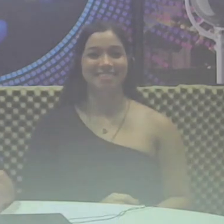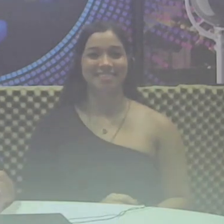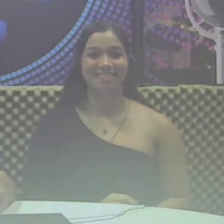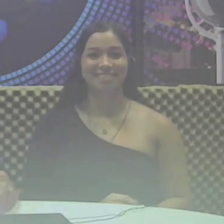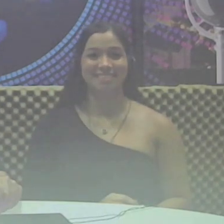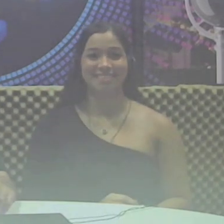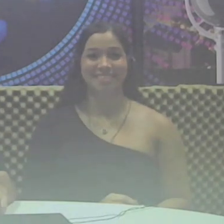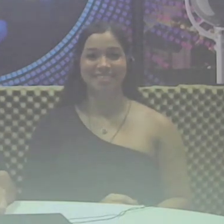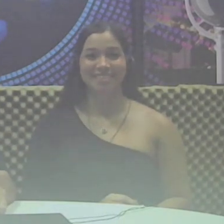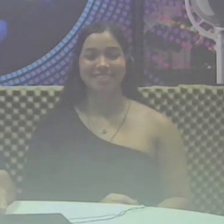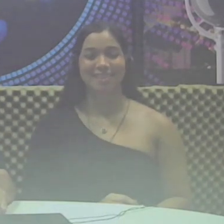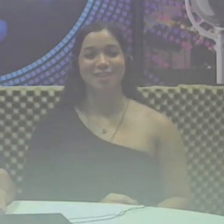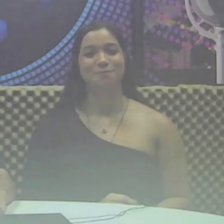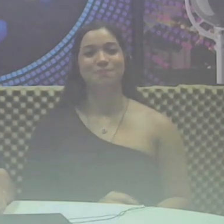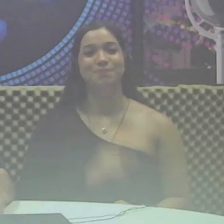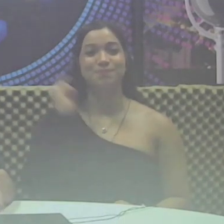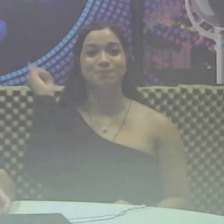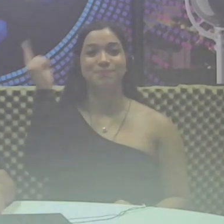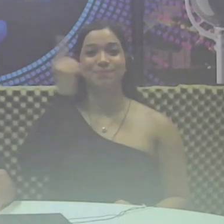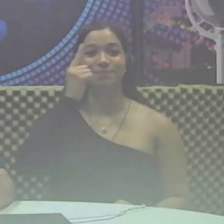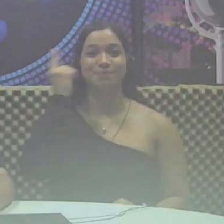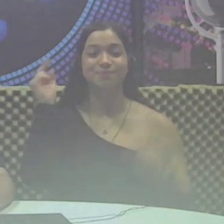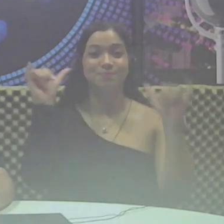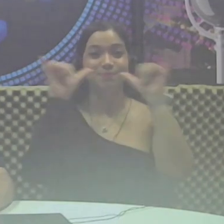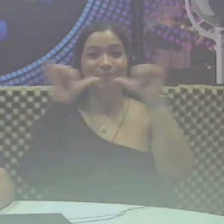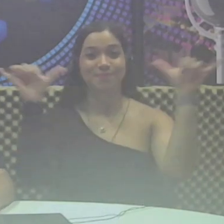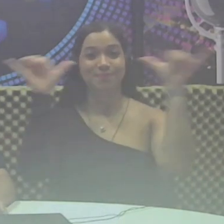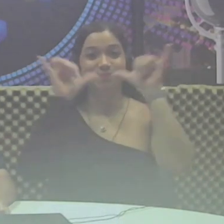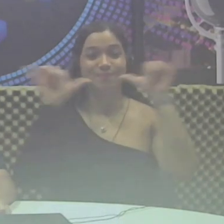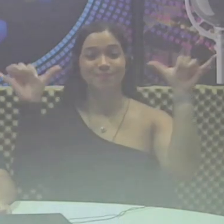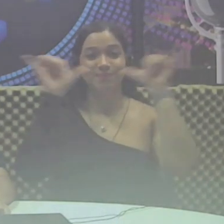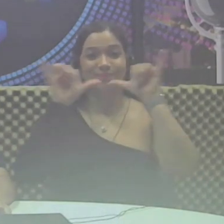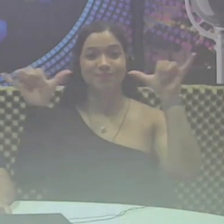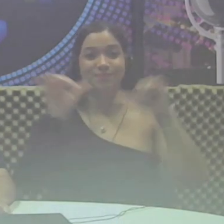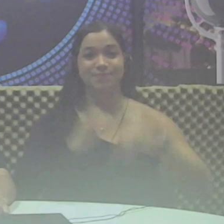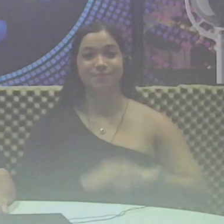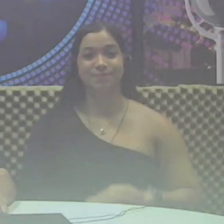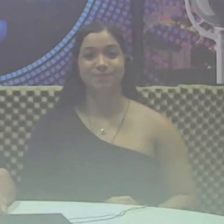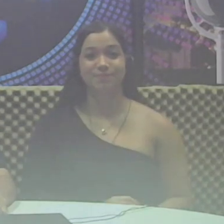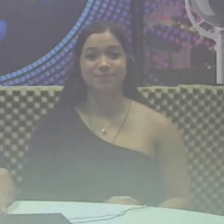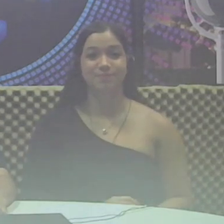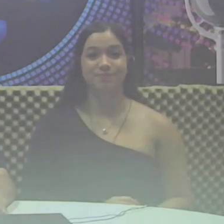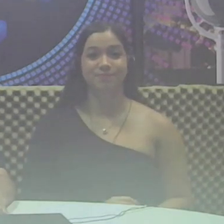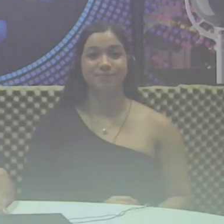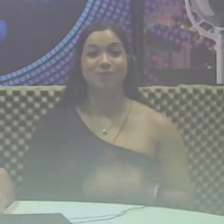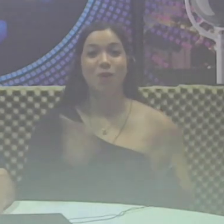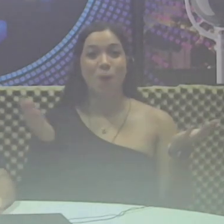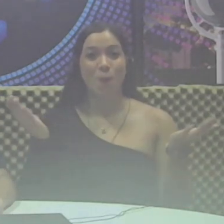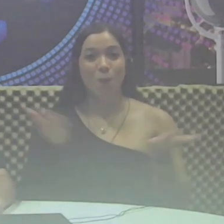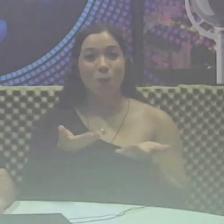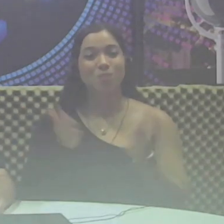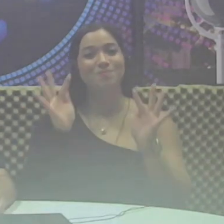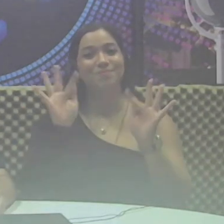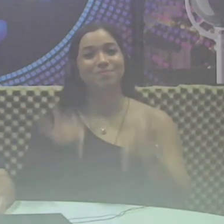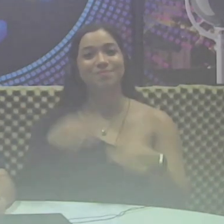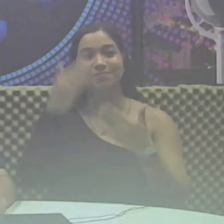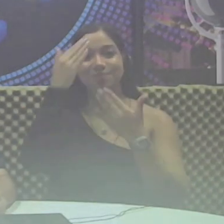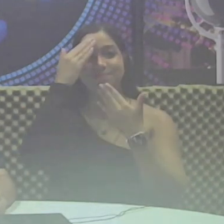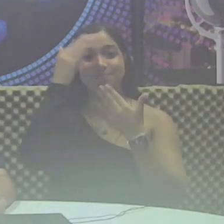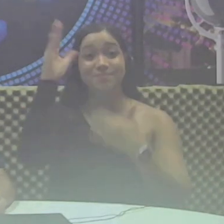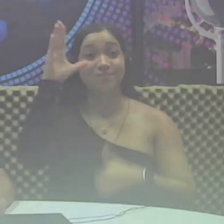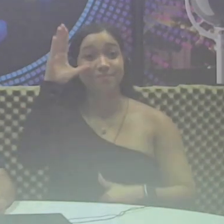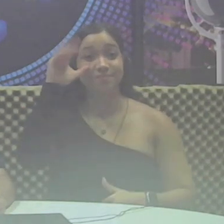Giro de notícias! A edição de hoje fica por aqui. Obrigado pela